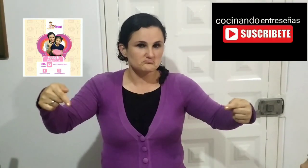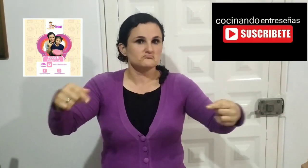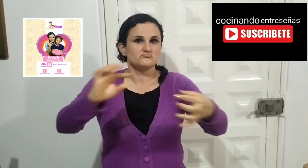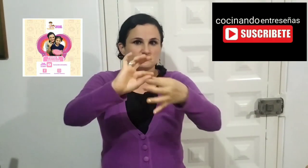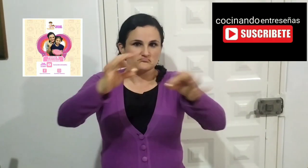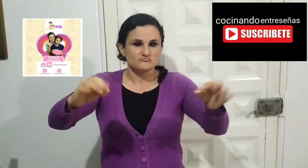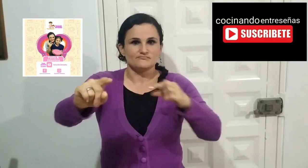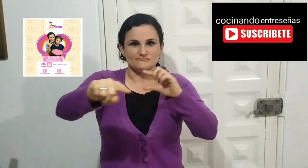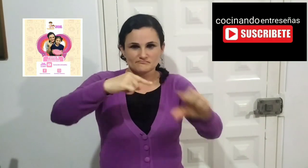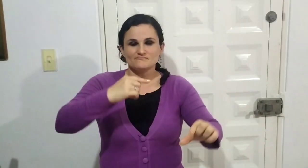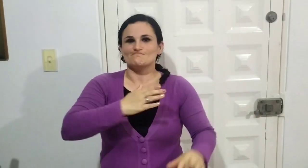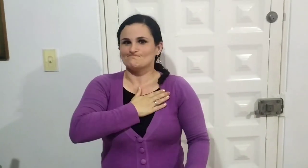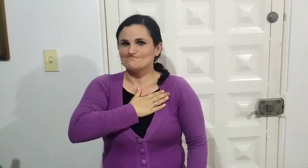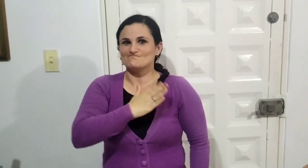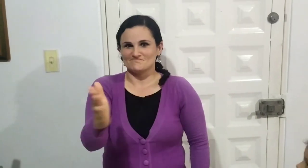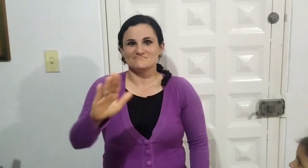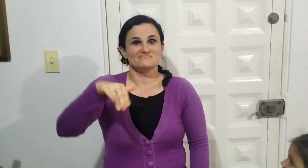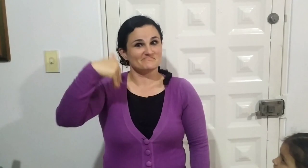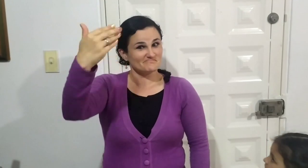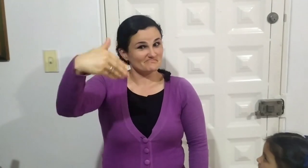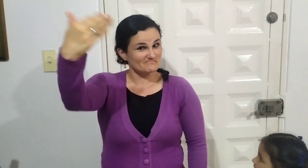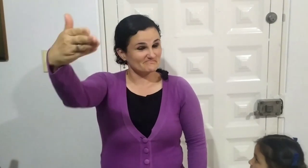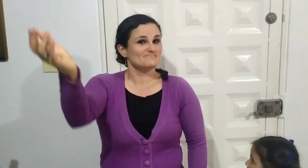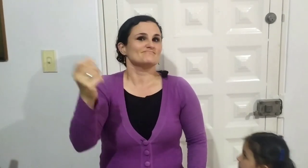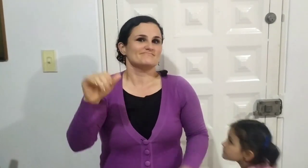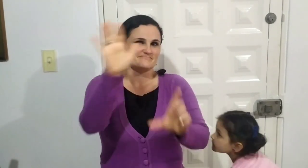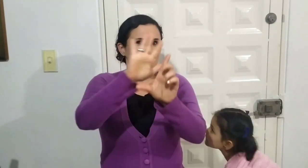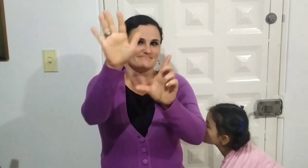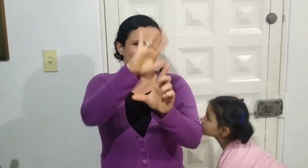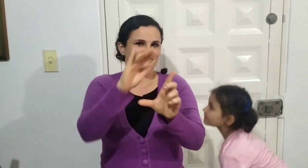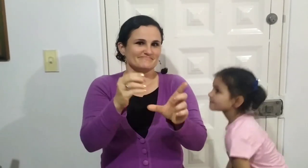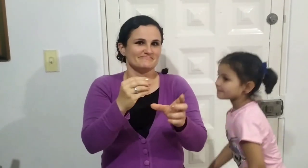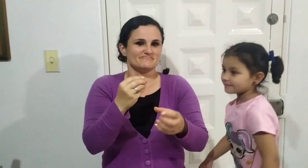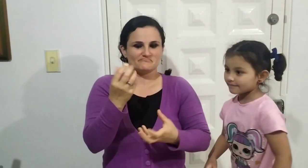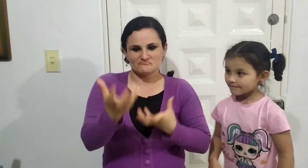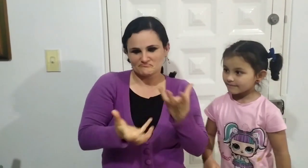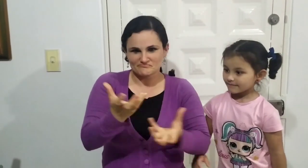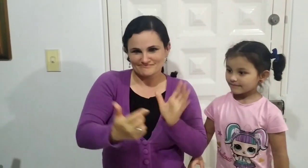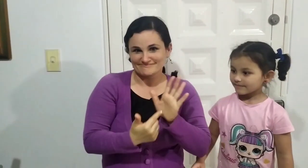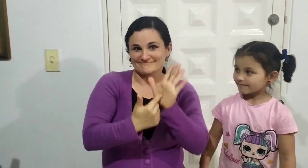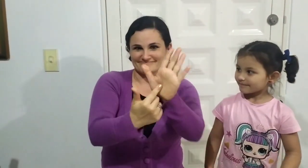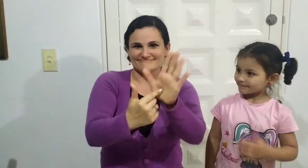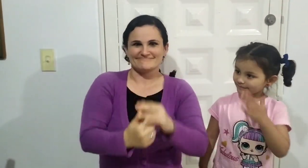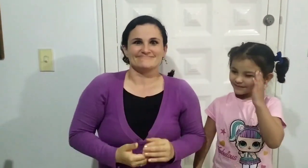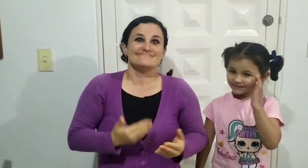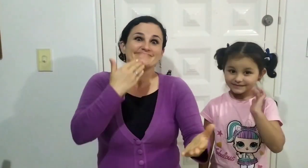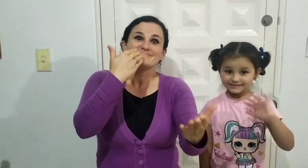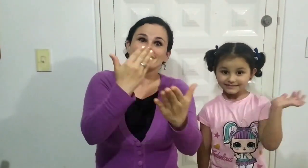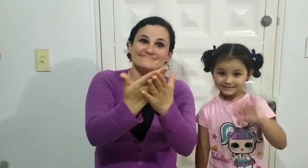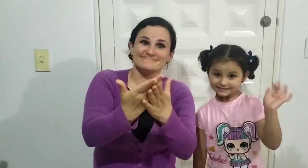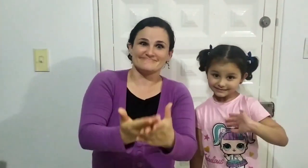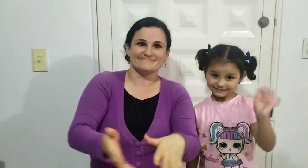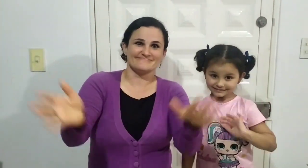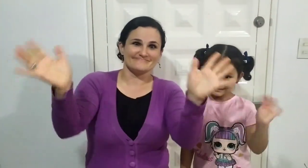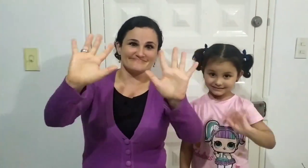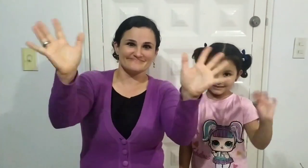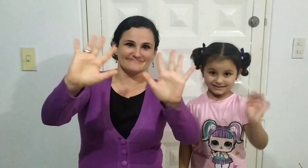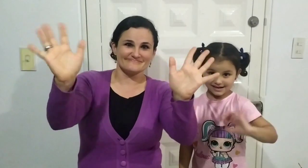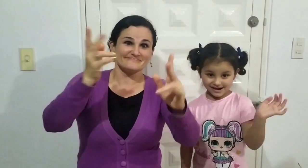para hacer comentarios. En el transcurso de la semana me las pueden hacer llegar al correo y en un próximo video